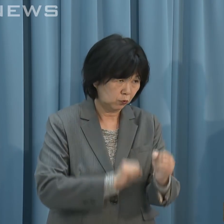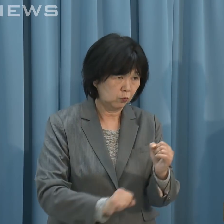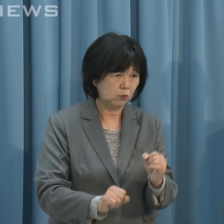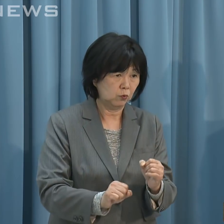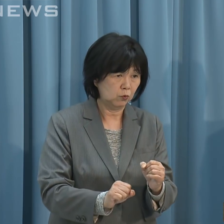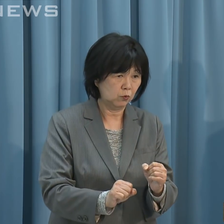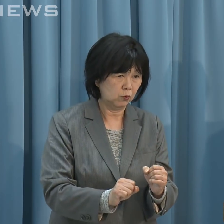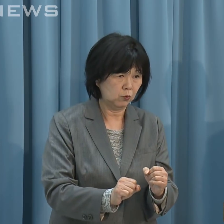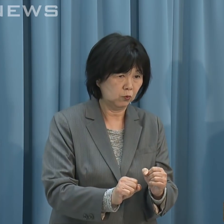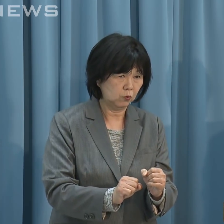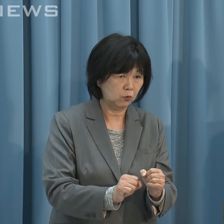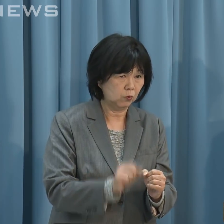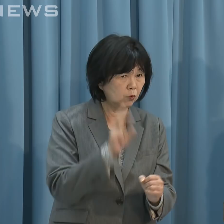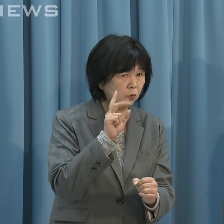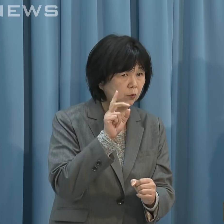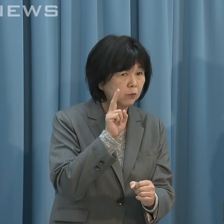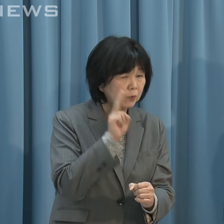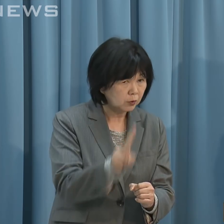と、